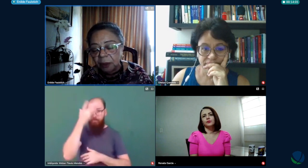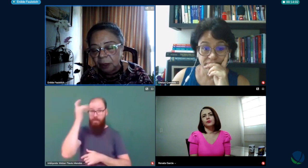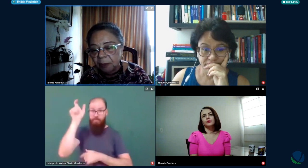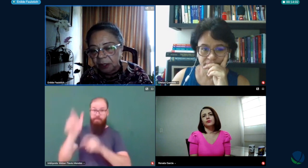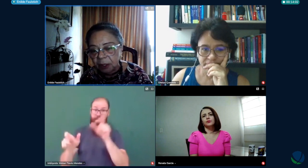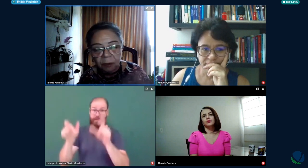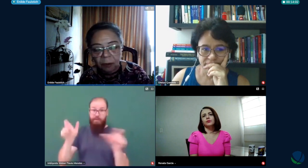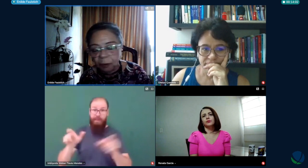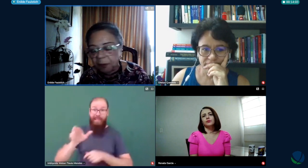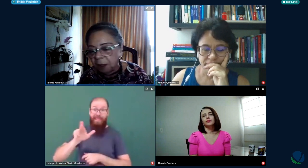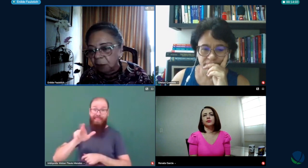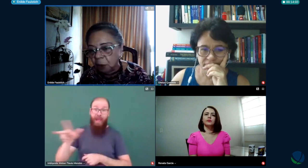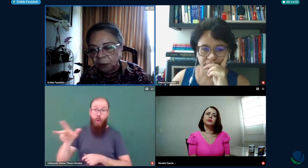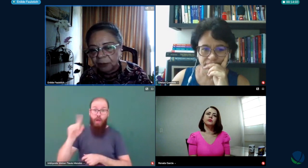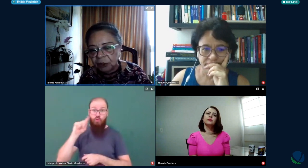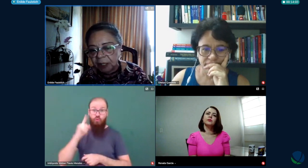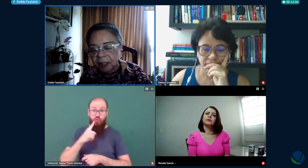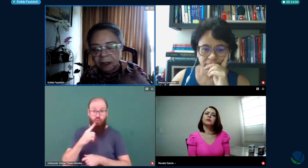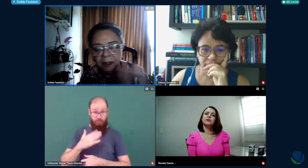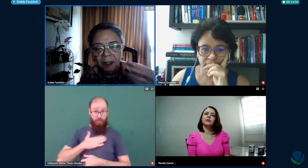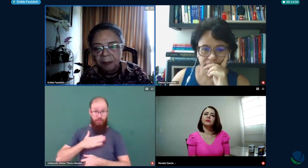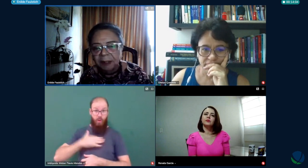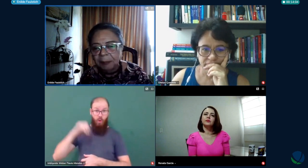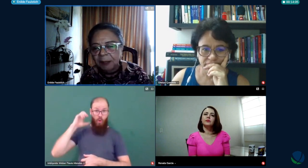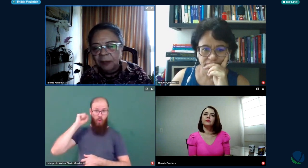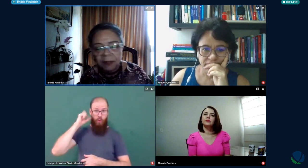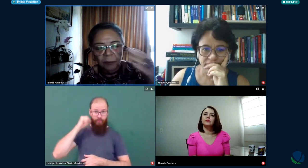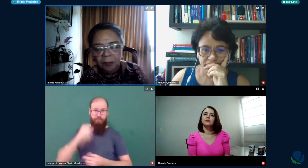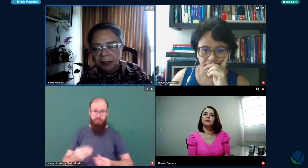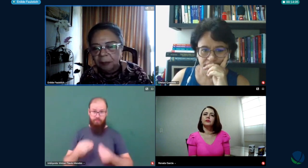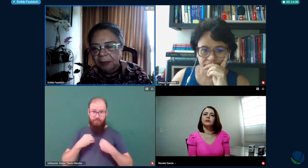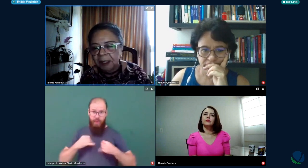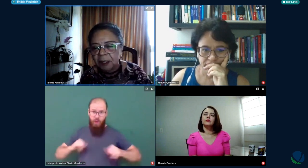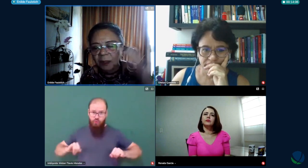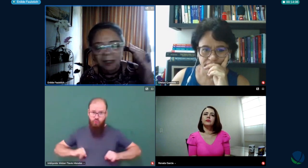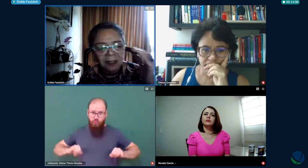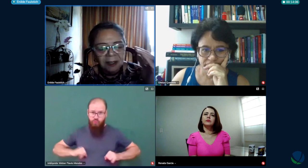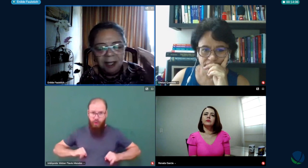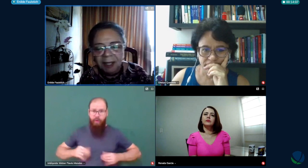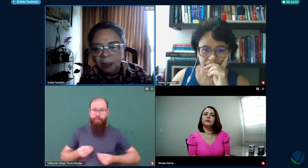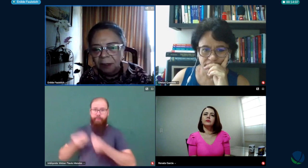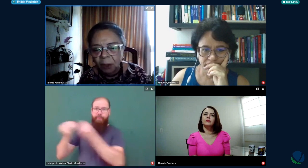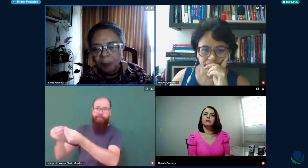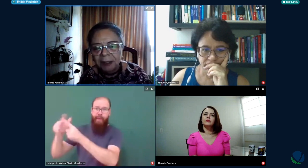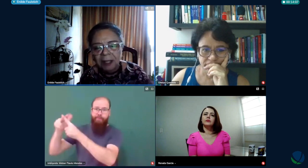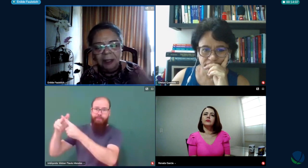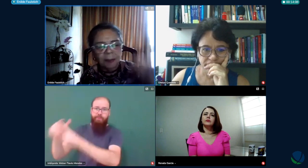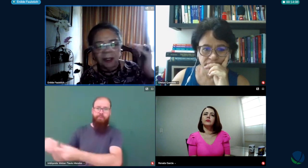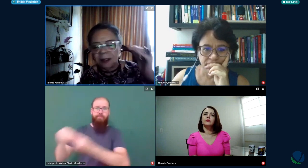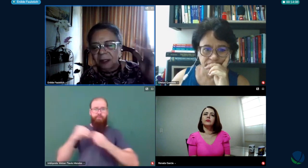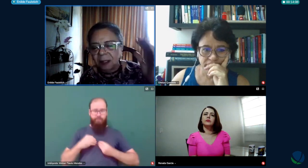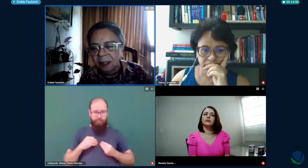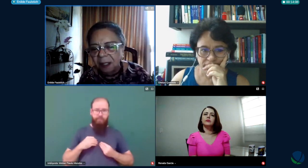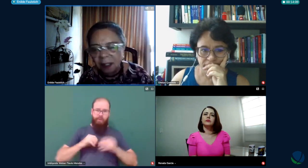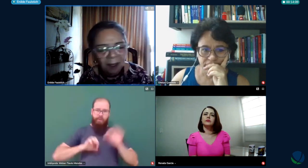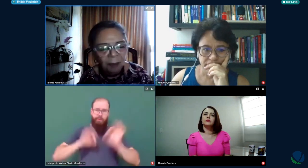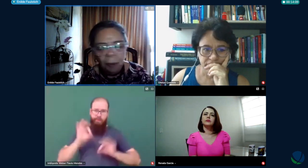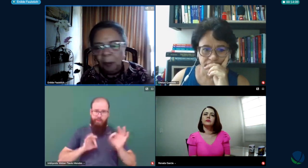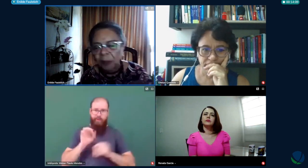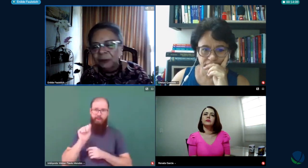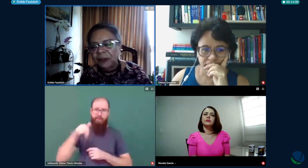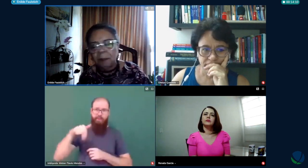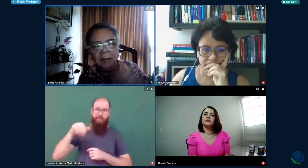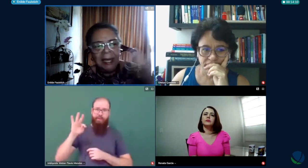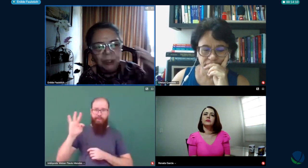quem não é surdo. Imagina isso, todo menino, todo mundo faz tese, manda para revisão, manda para isso, segue, obedece a BNT,